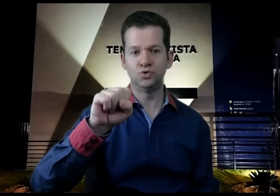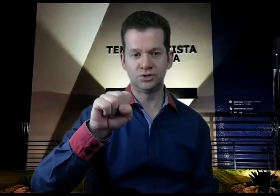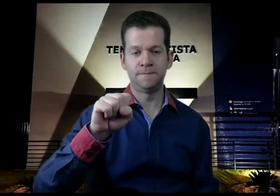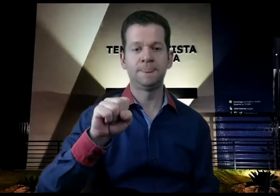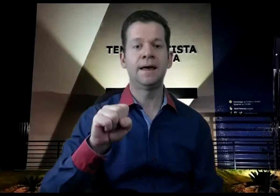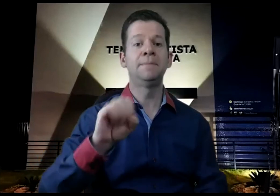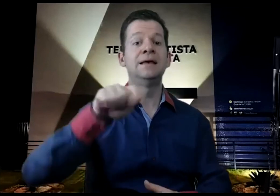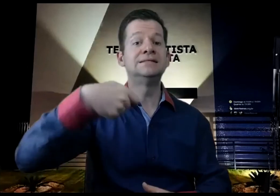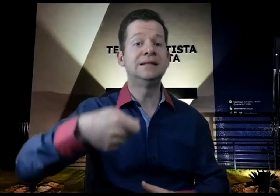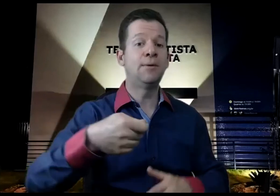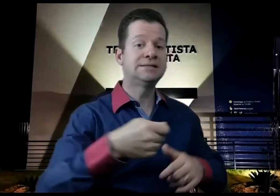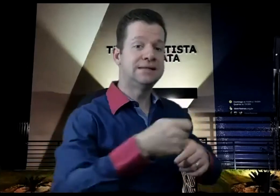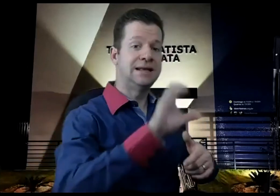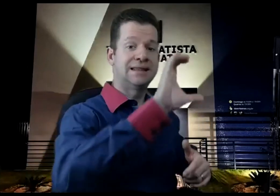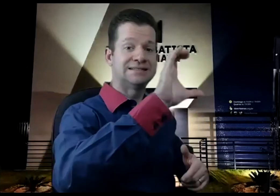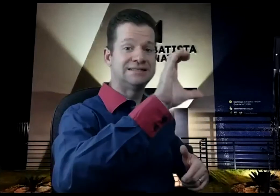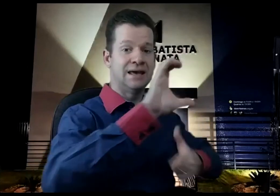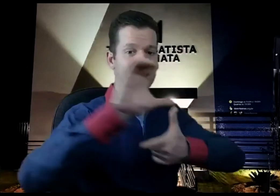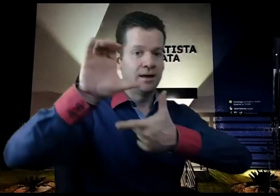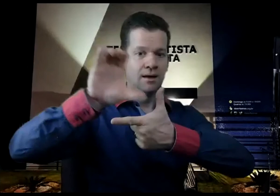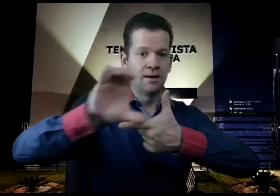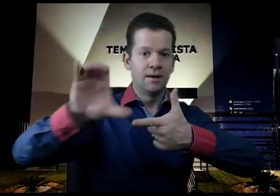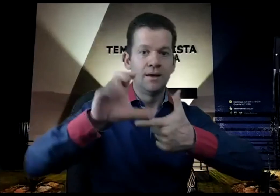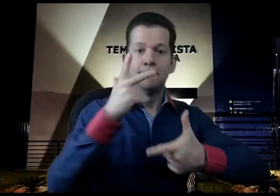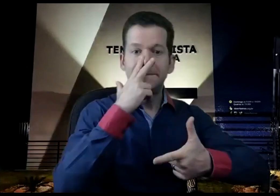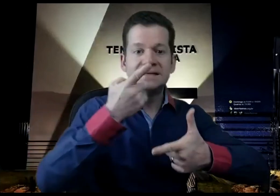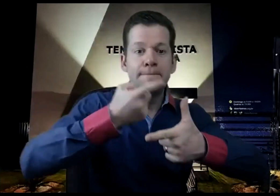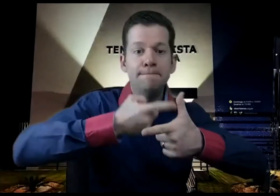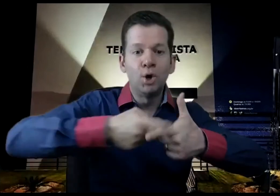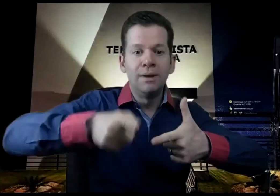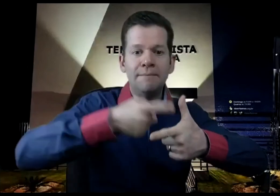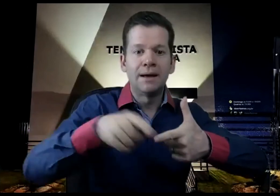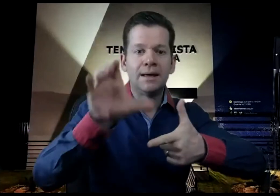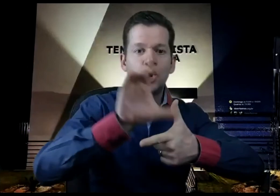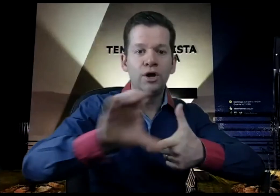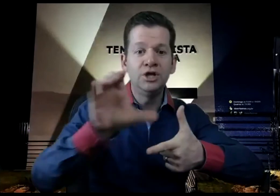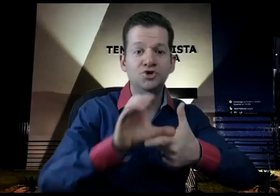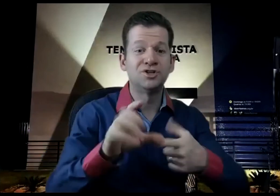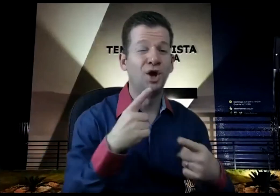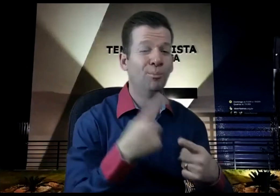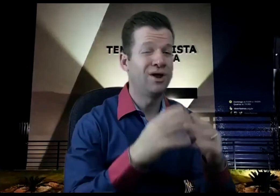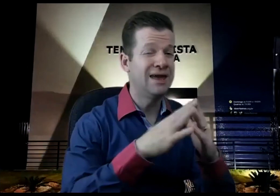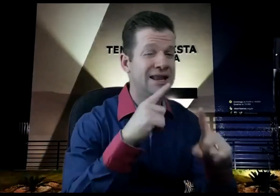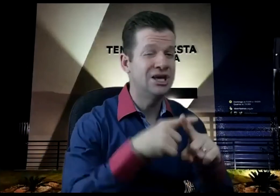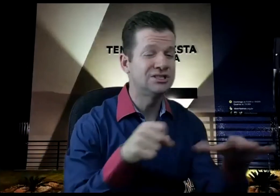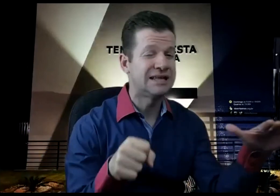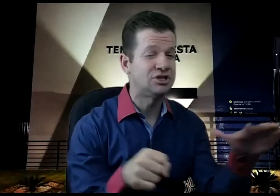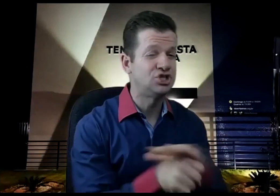Coríntios, tá? Sinal é assim, a letra C parece problema. Coríntios, porque a igreja estava cheia